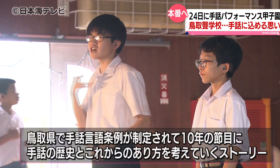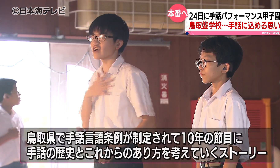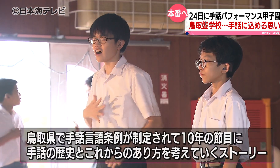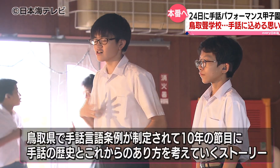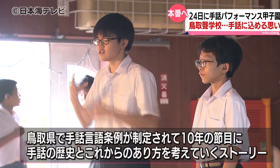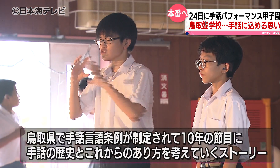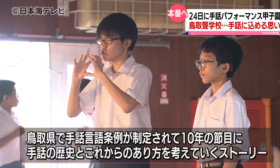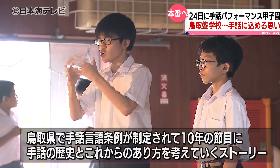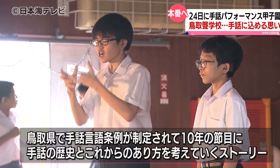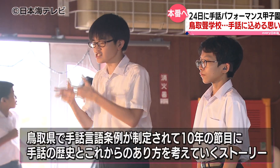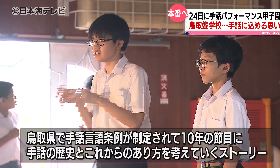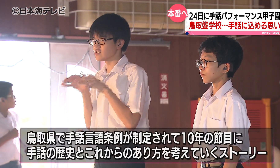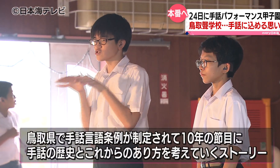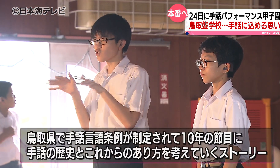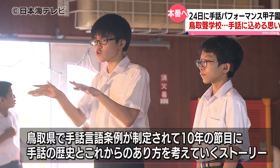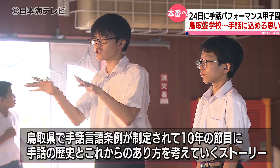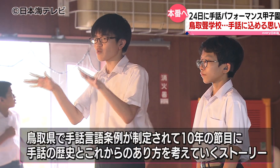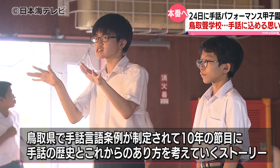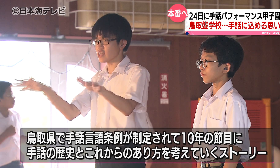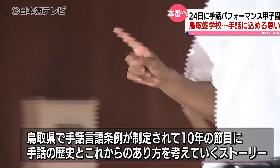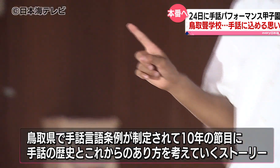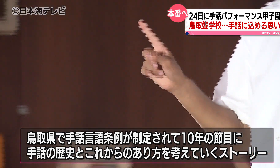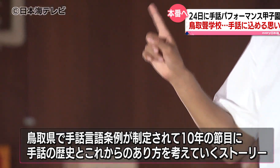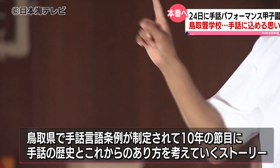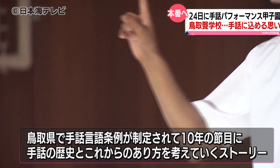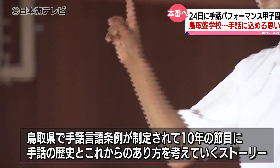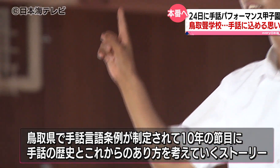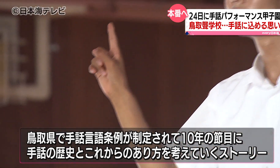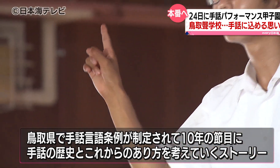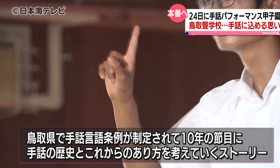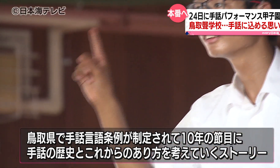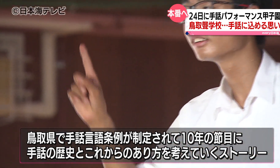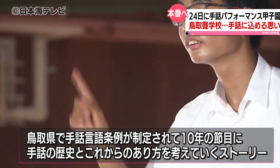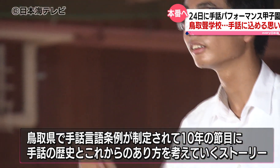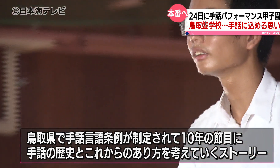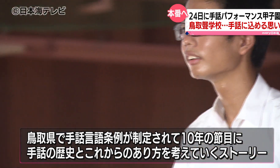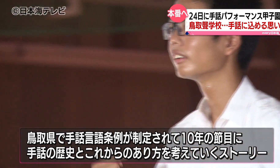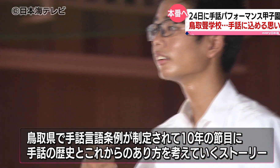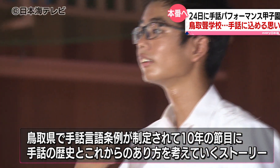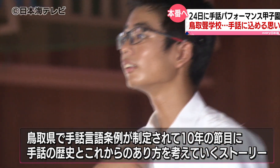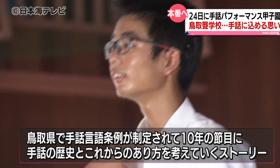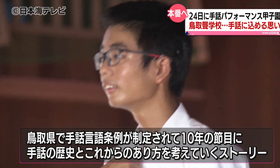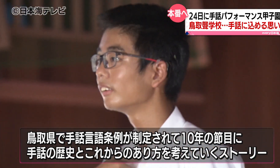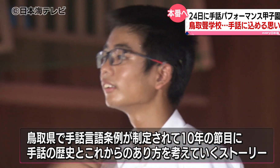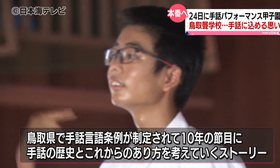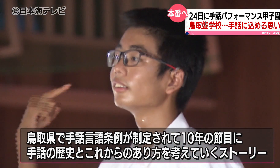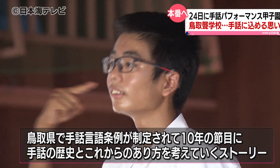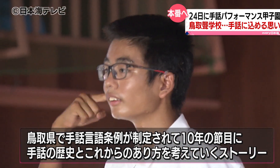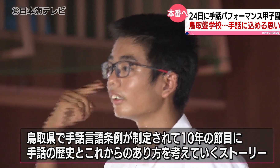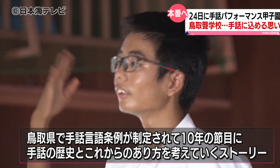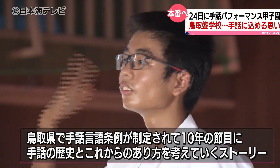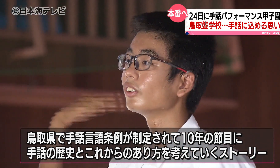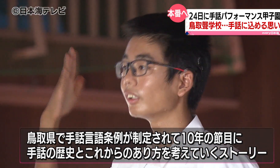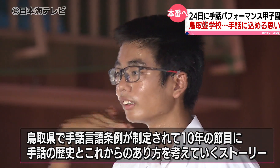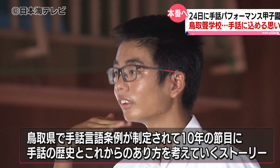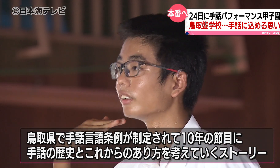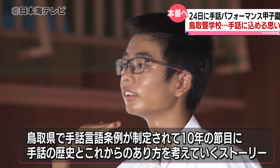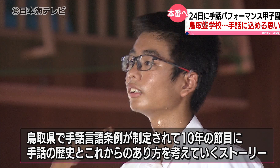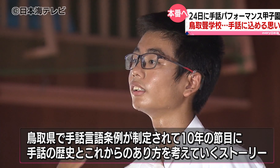鳥取県で手話言語条例が制定されて10年目の今年、手話の歴史をたどり、これ